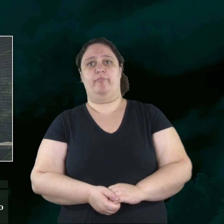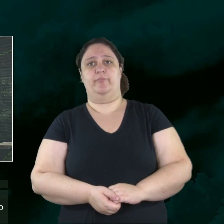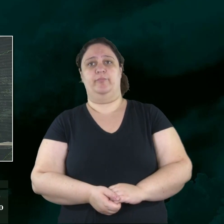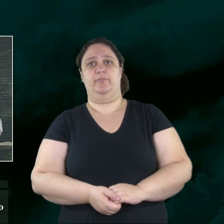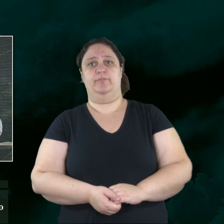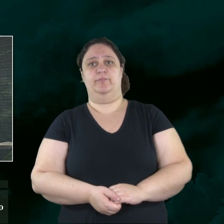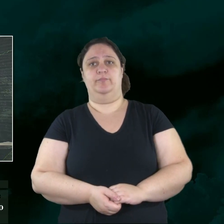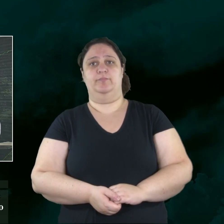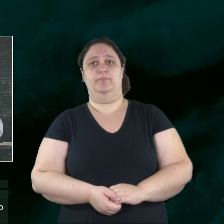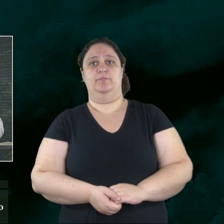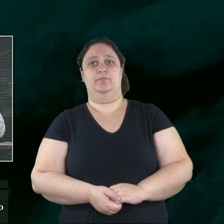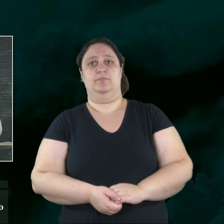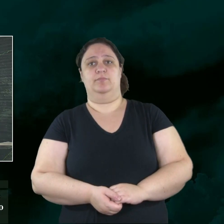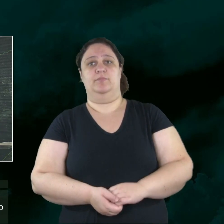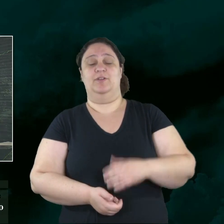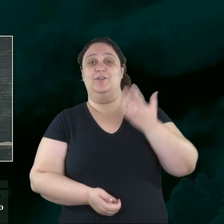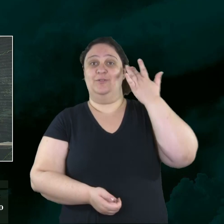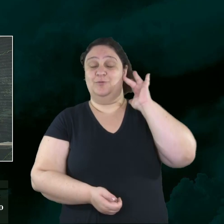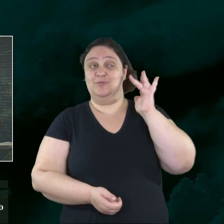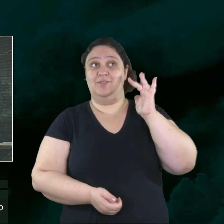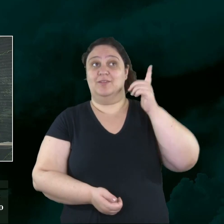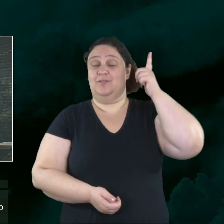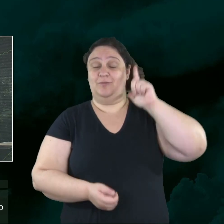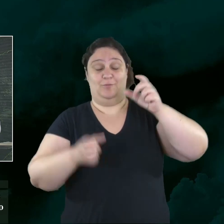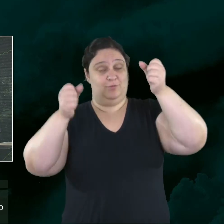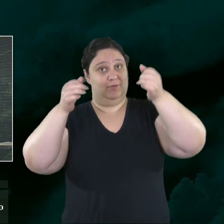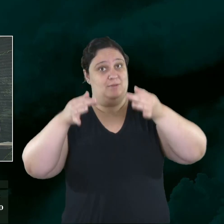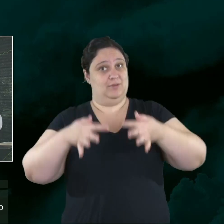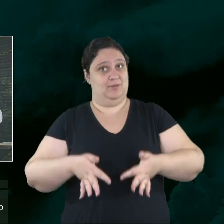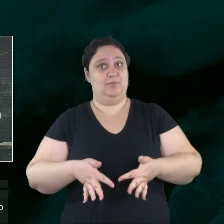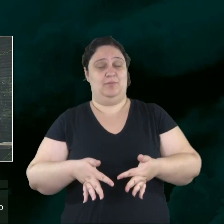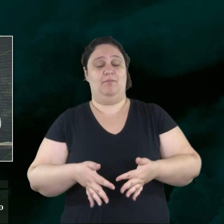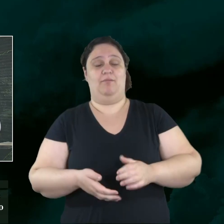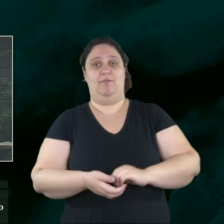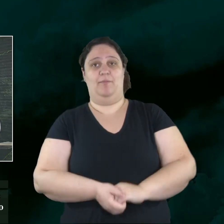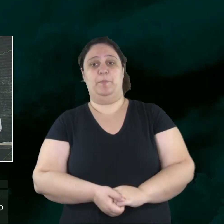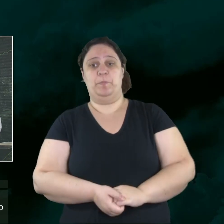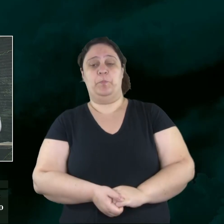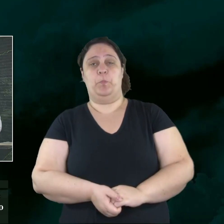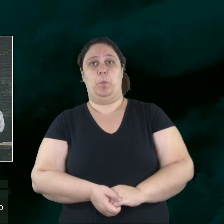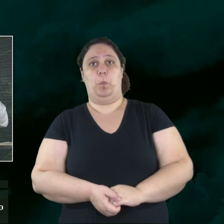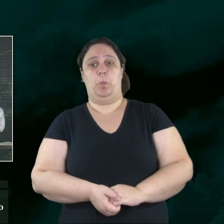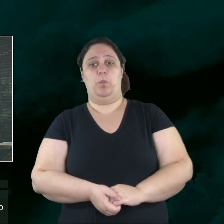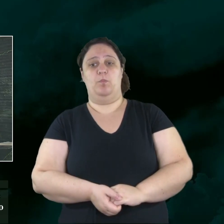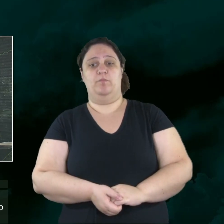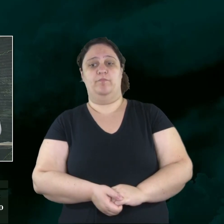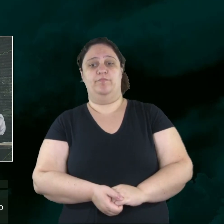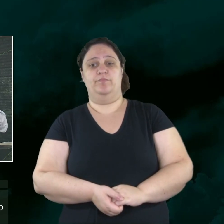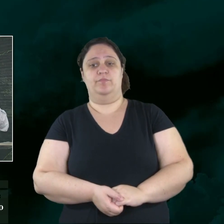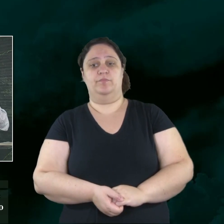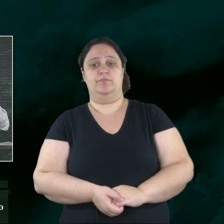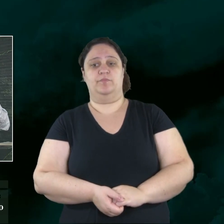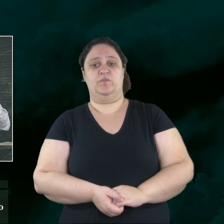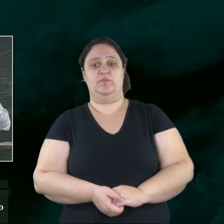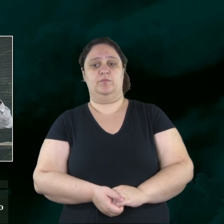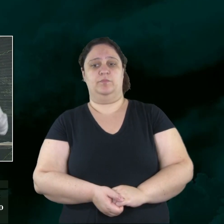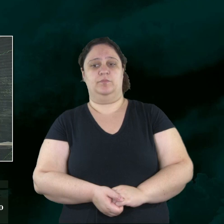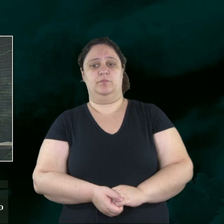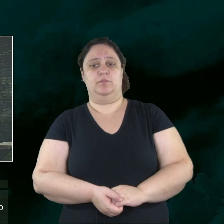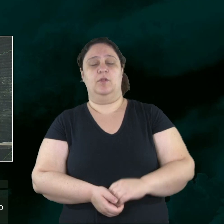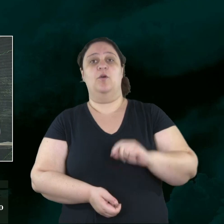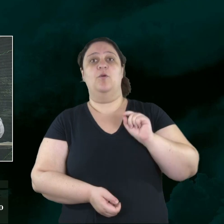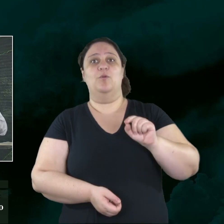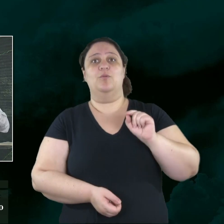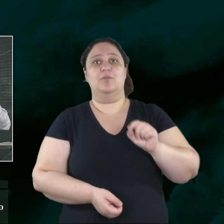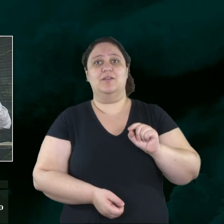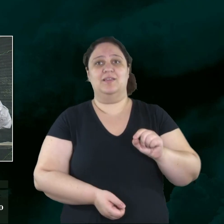eu não sei se eu consigo fazer vocês entenderem. O que realmente